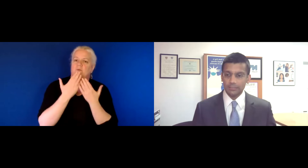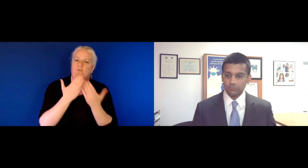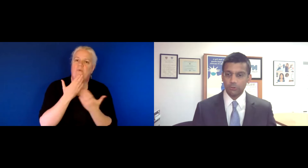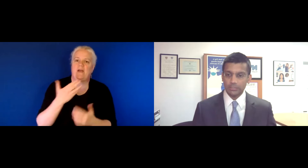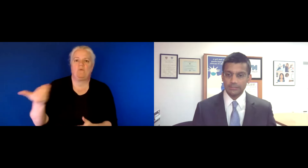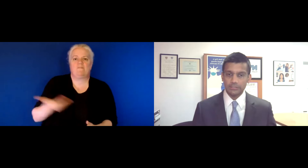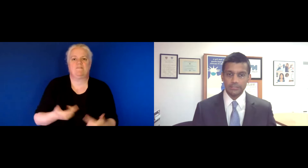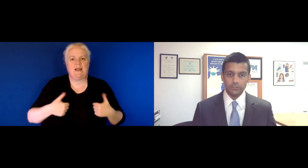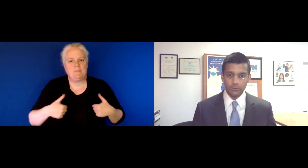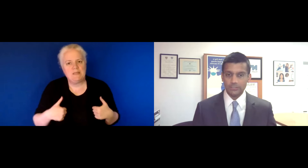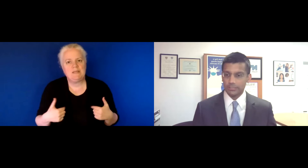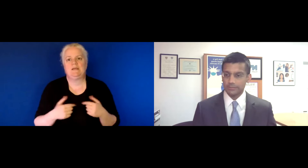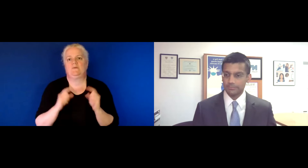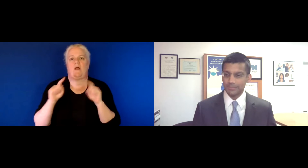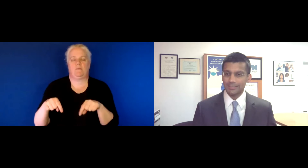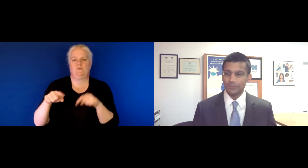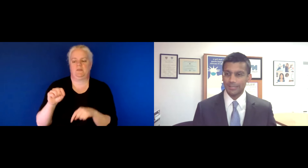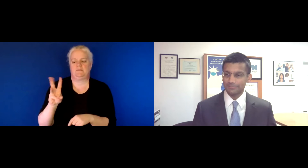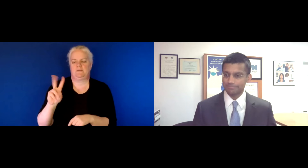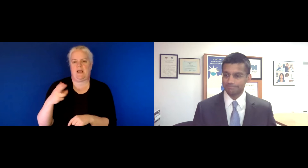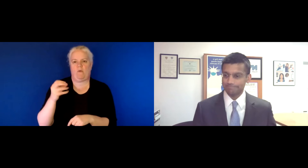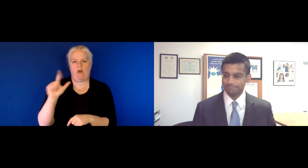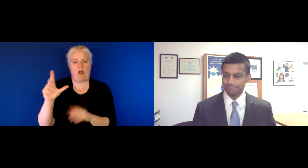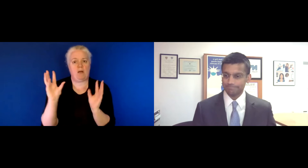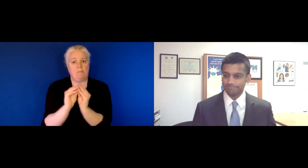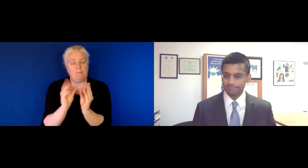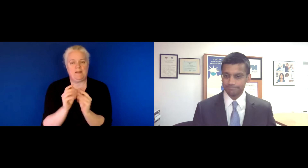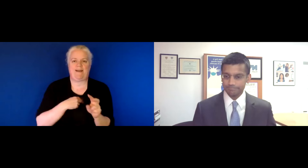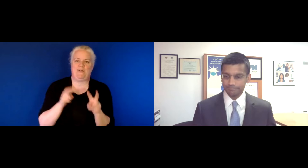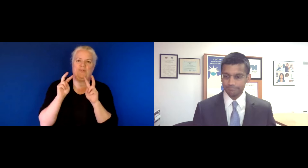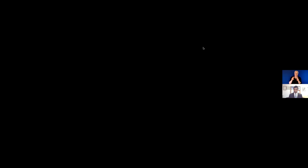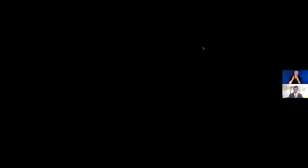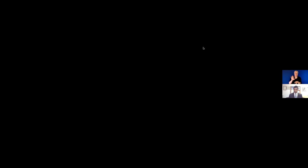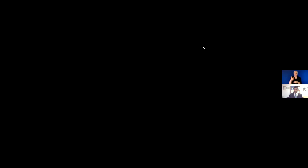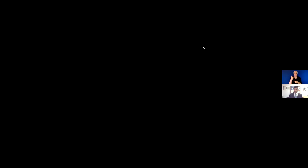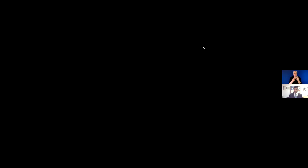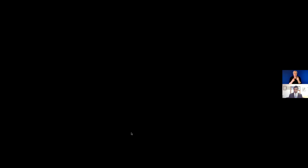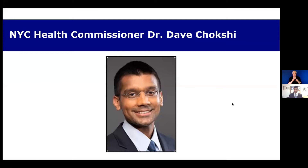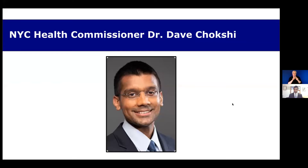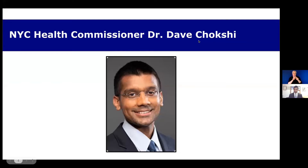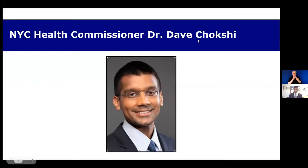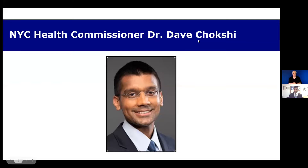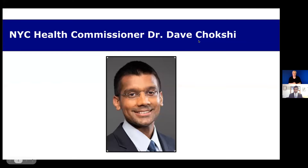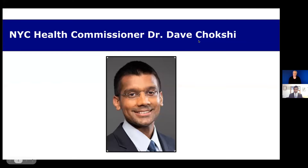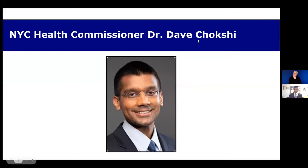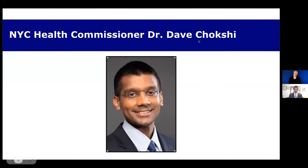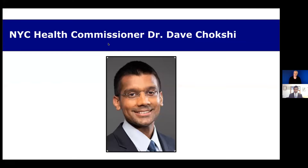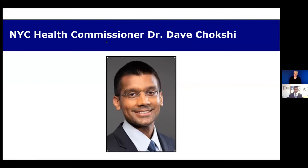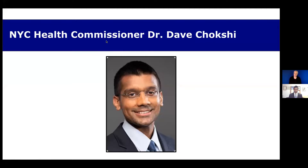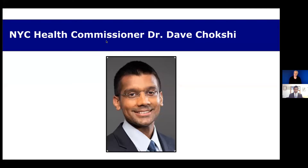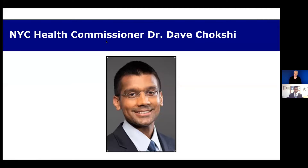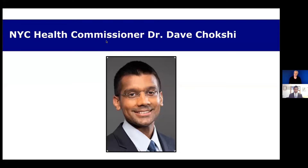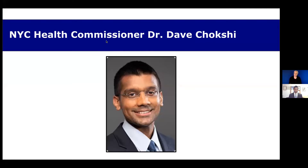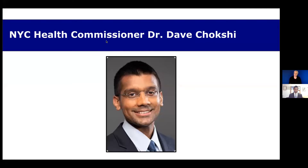染率，然后希望呢是在余下的时间呢，我是希望可以回答一两条问